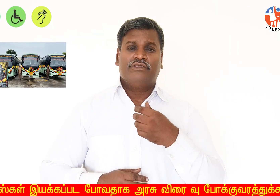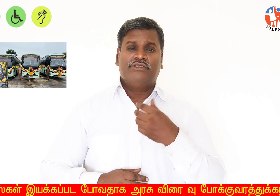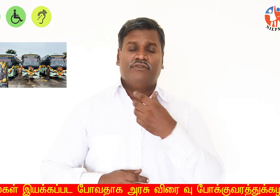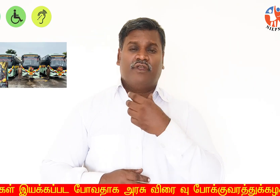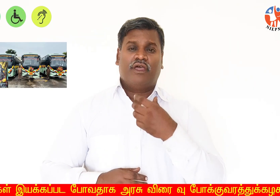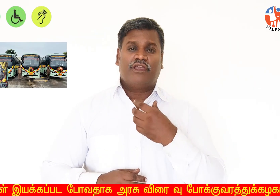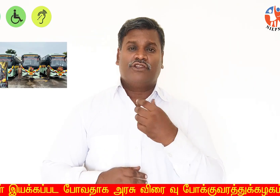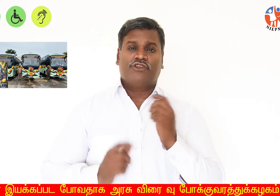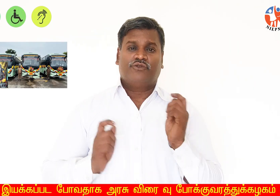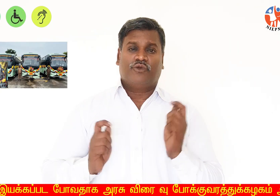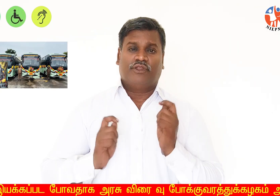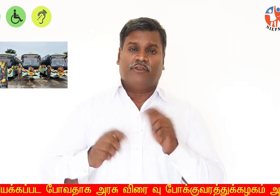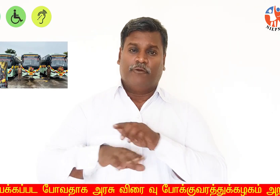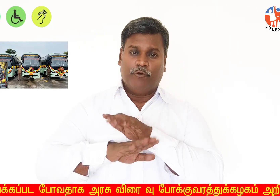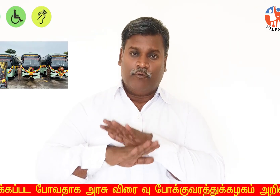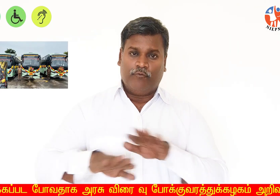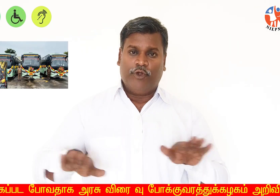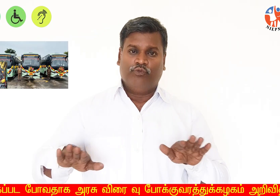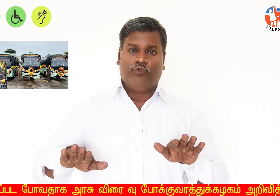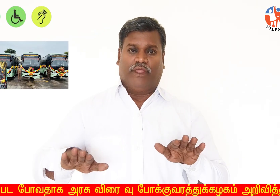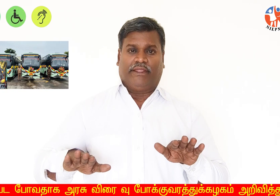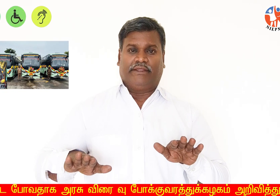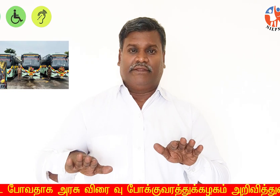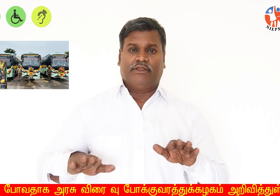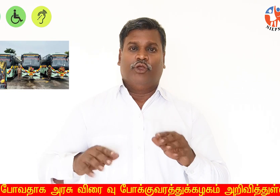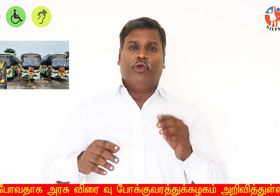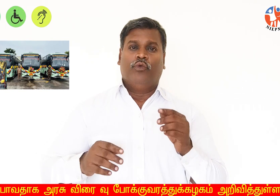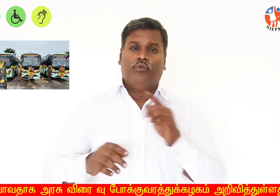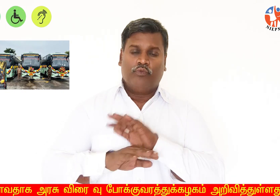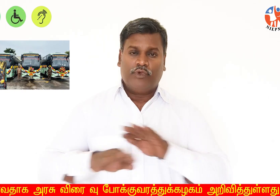விநாயகர் சதுர்த்தி வார விடுமுறையை முன்னிட்டு தமிழகம் முழுவதும்